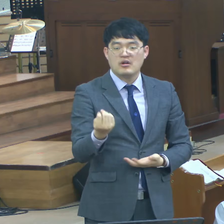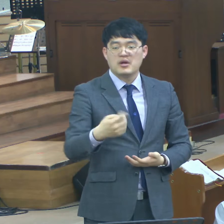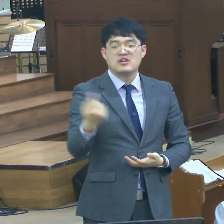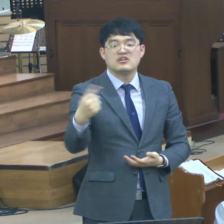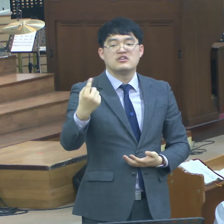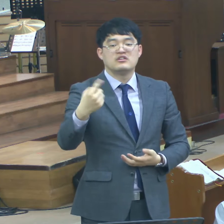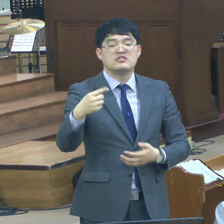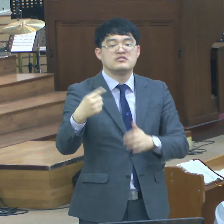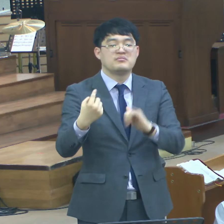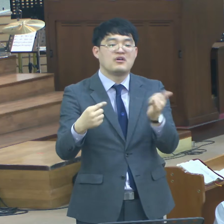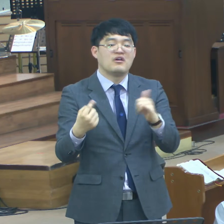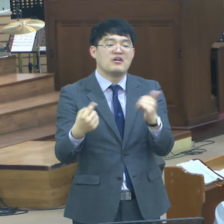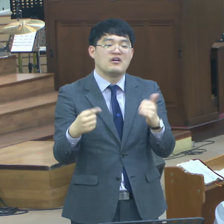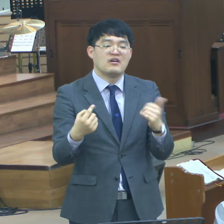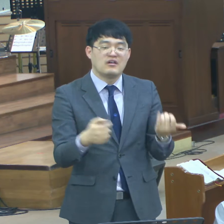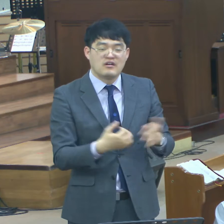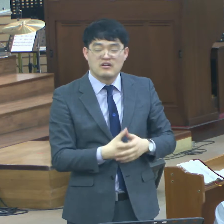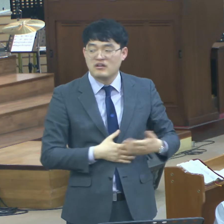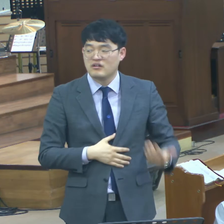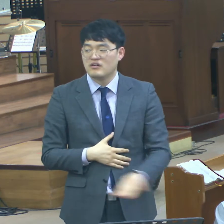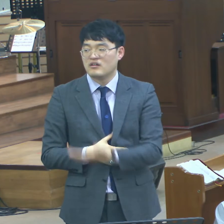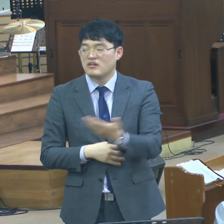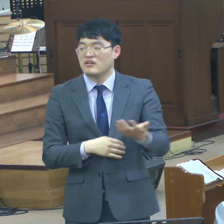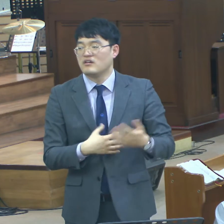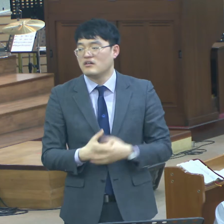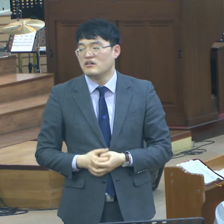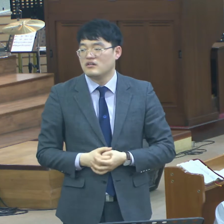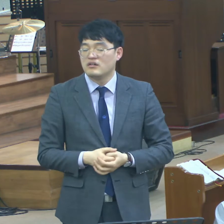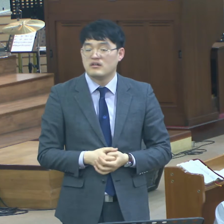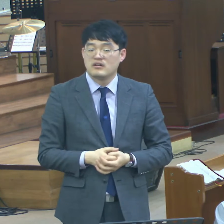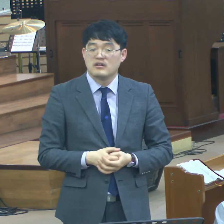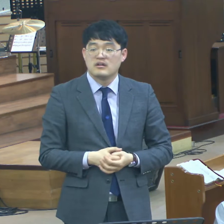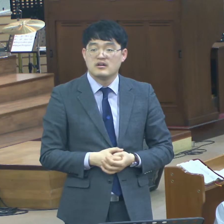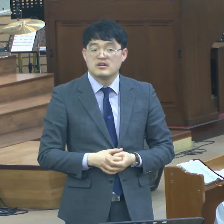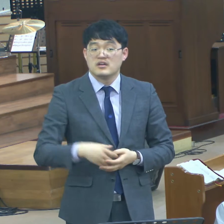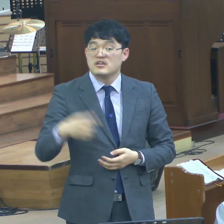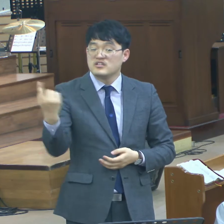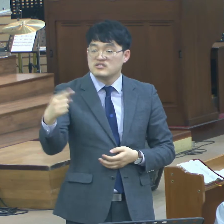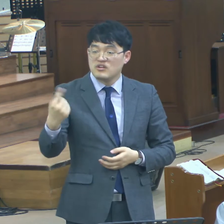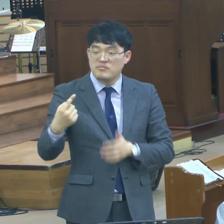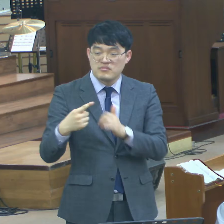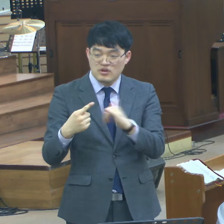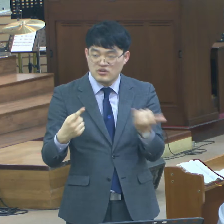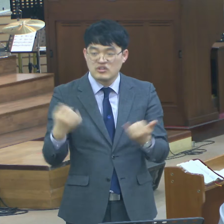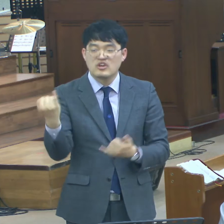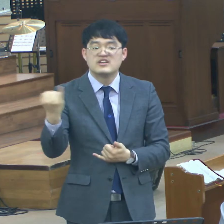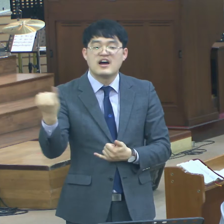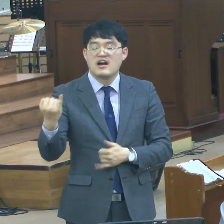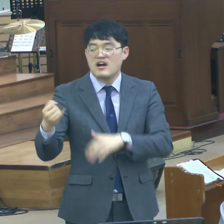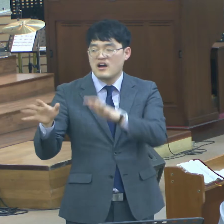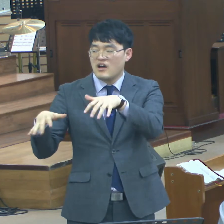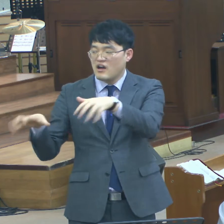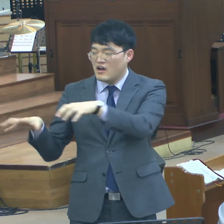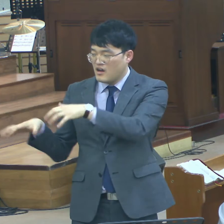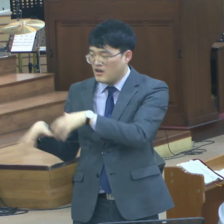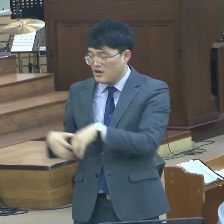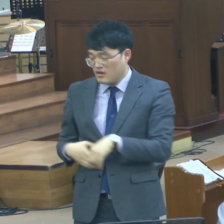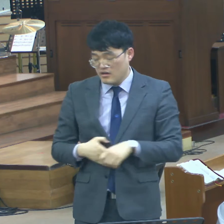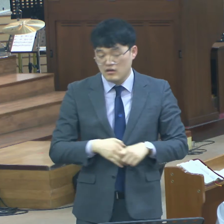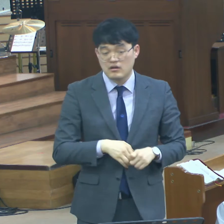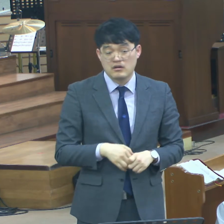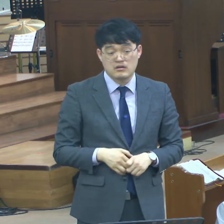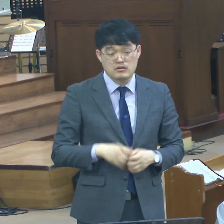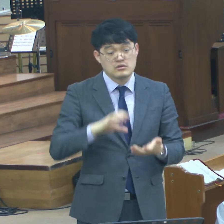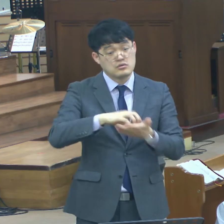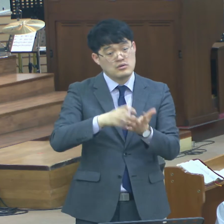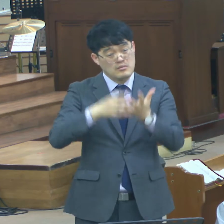단지가 850세대인데 1단지 다 여자를 못 넣어요. 2단지로 넘어가야 돼요. 다 줘도 모자랄 정도로 그